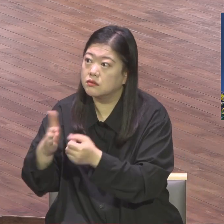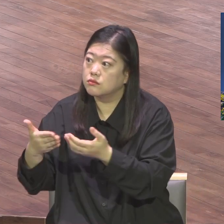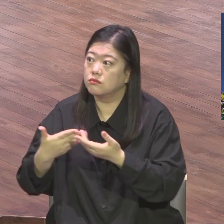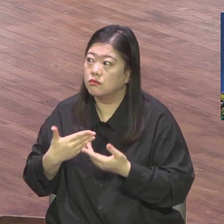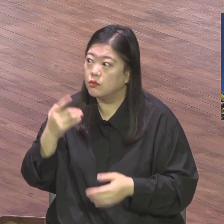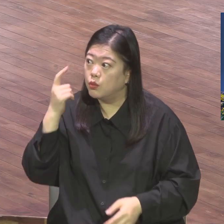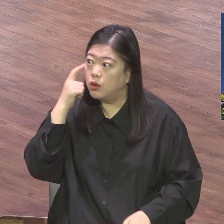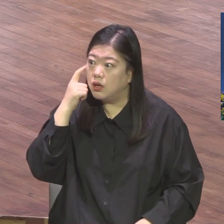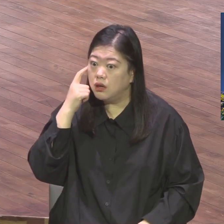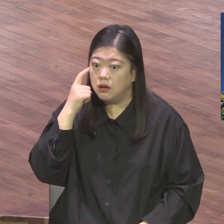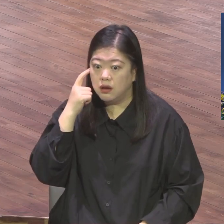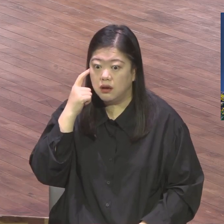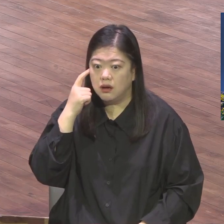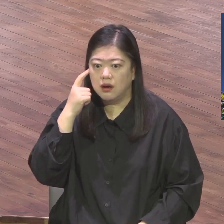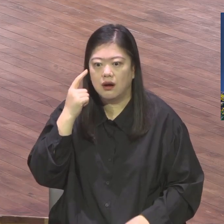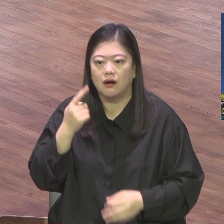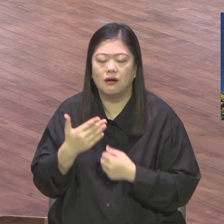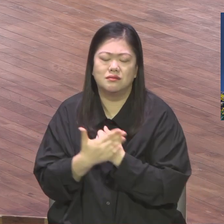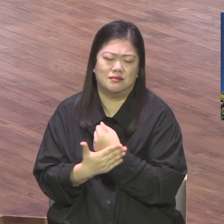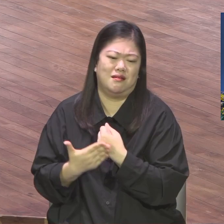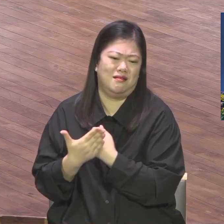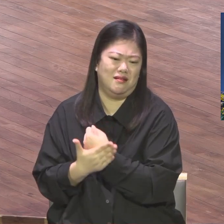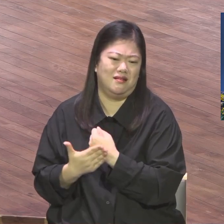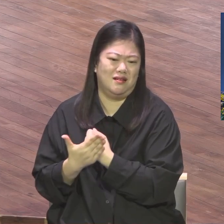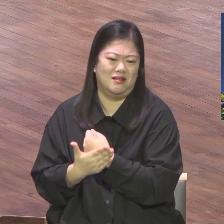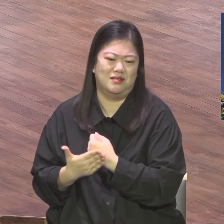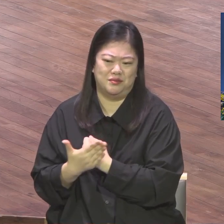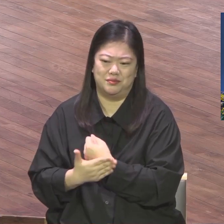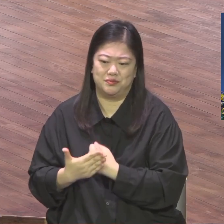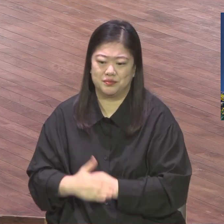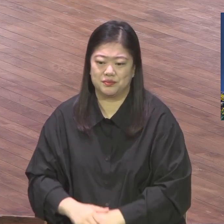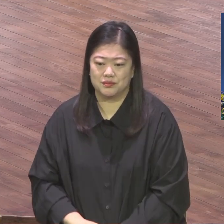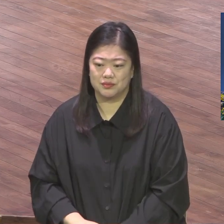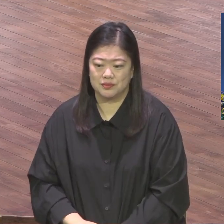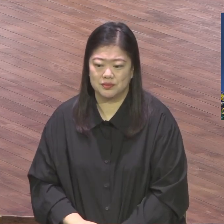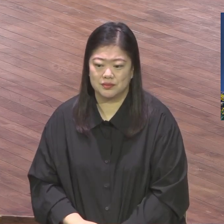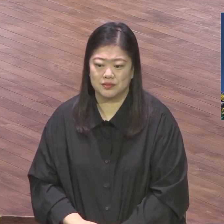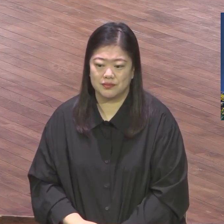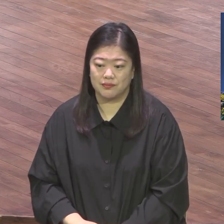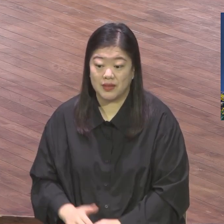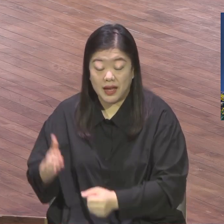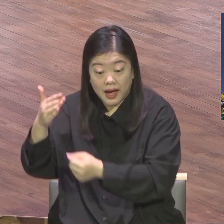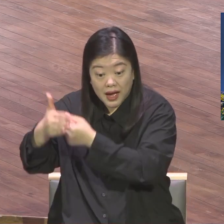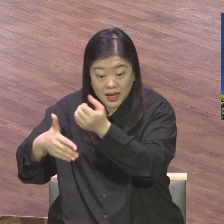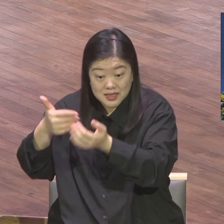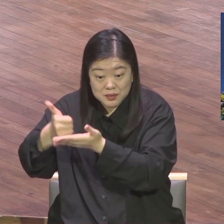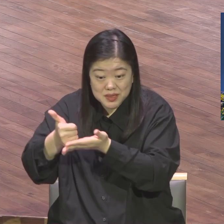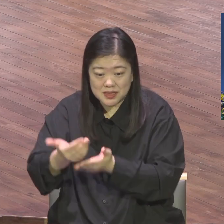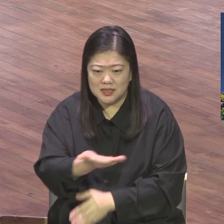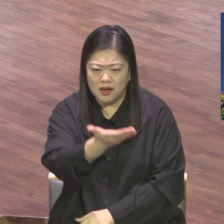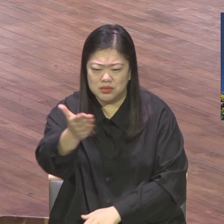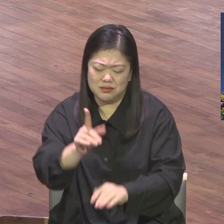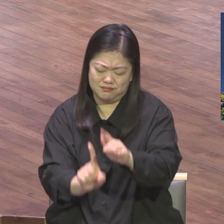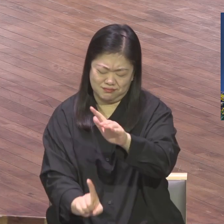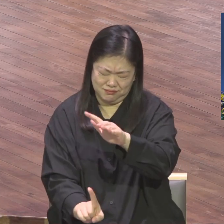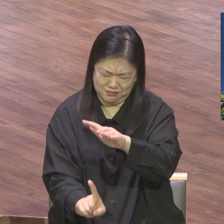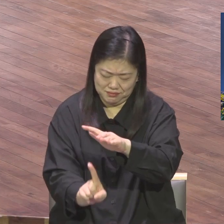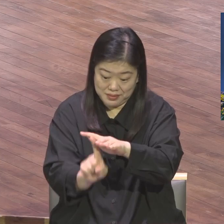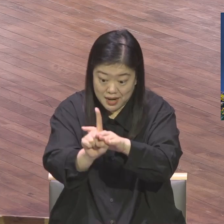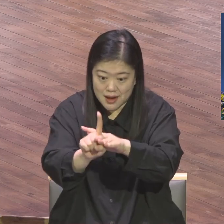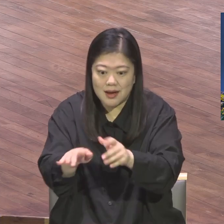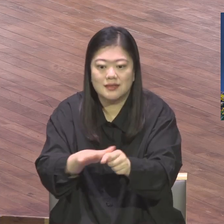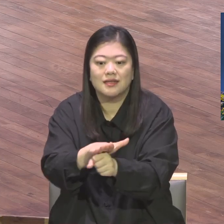이 성 어거스틴의 고백이 여러분 고백이 되길 바랍니다. 하나님께서